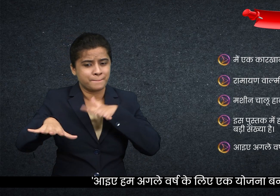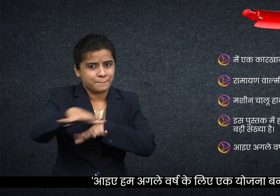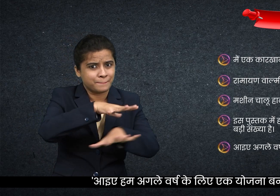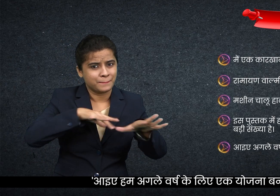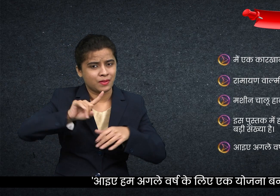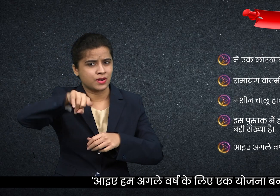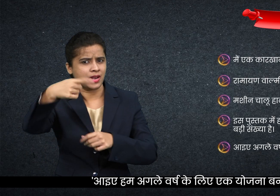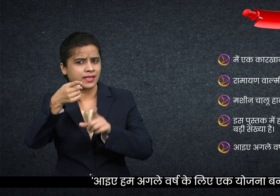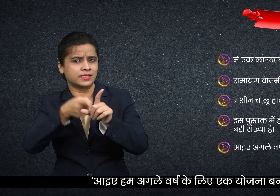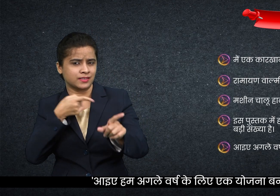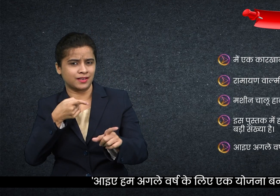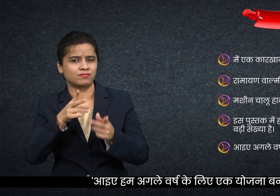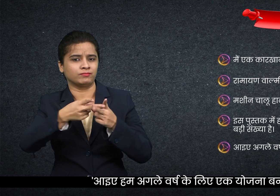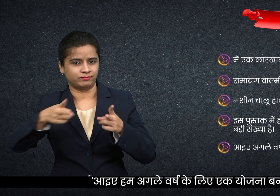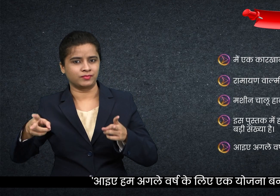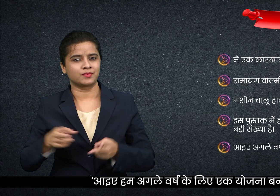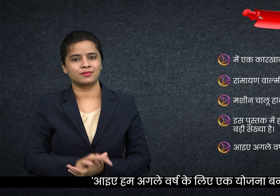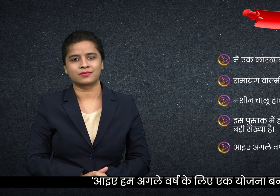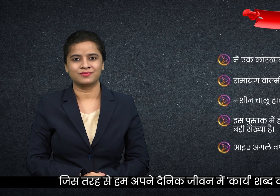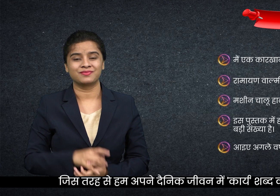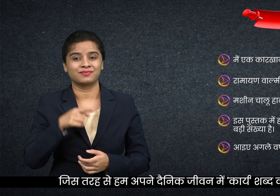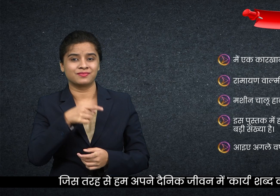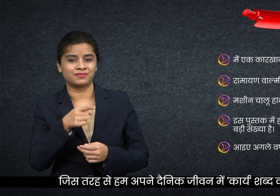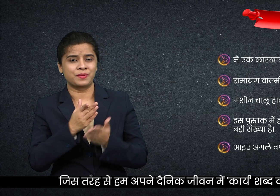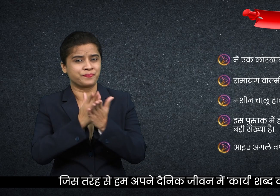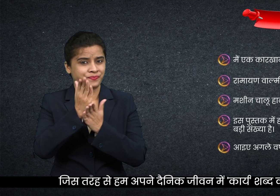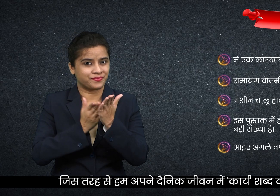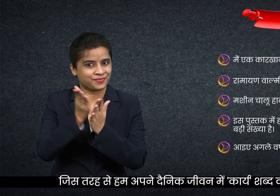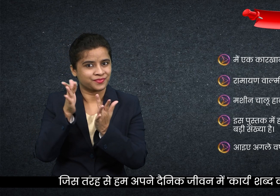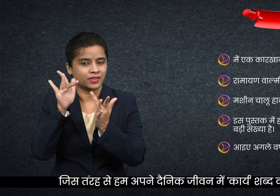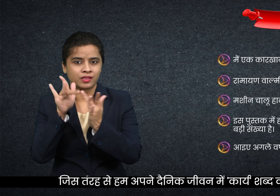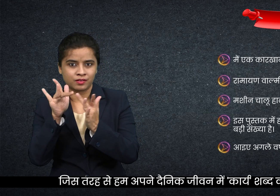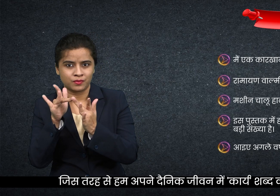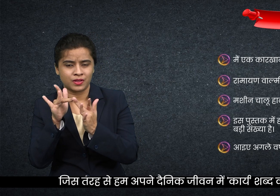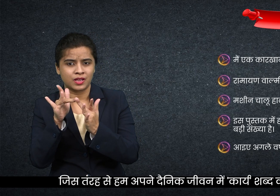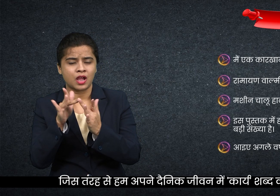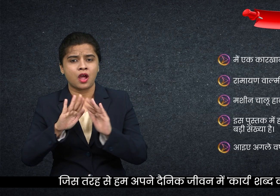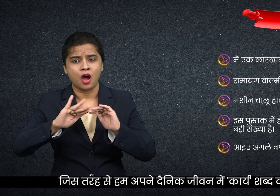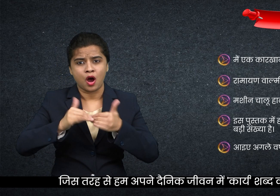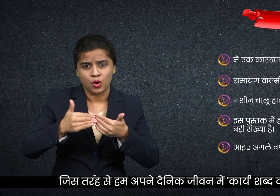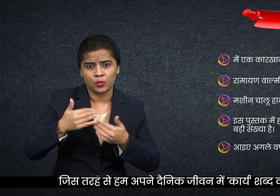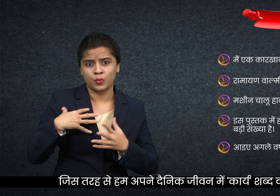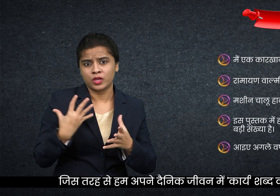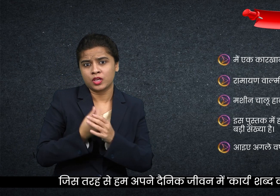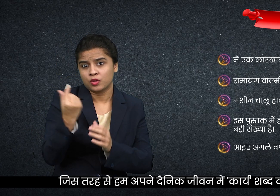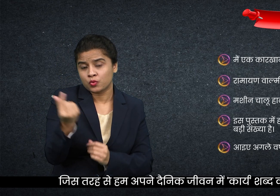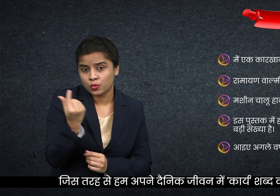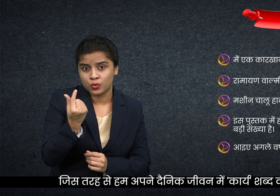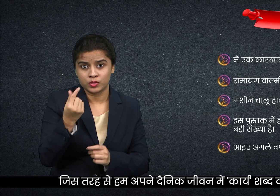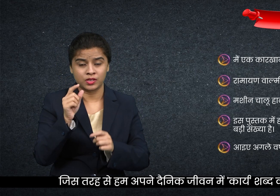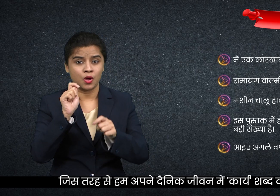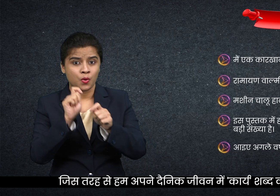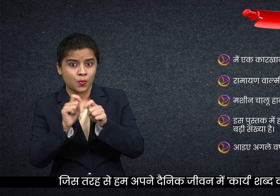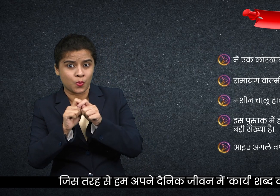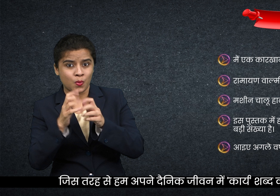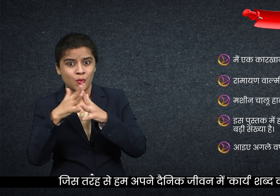लिए एक योजना बनाएं आदि। जिस तरह से हम अपने दैनिक जीवन में कार्य शब्द का